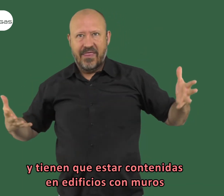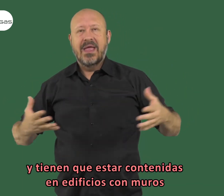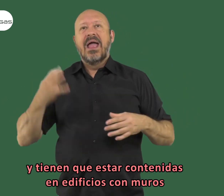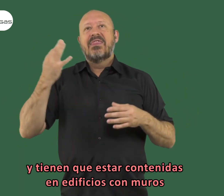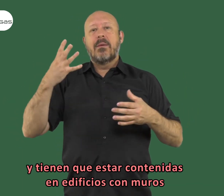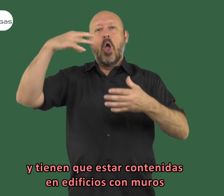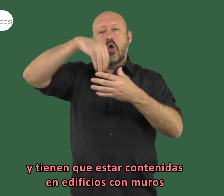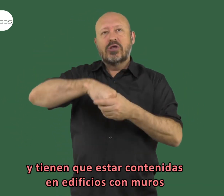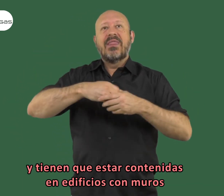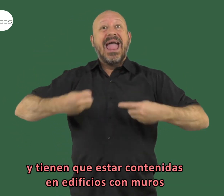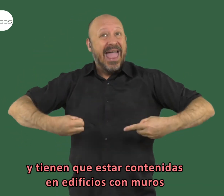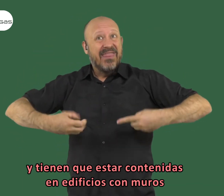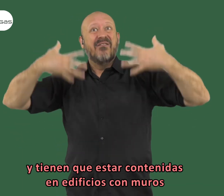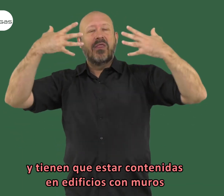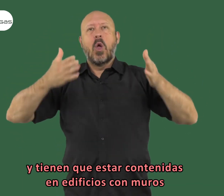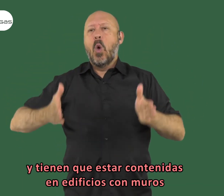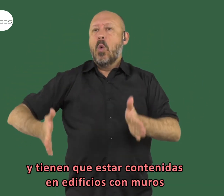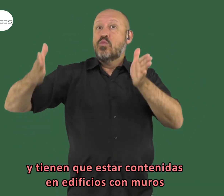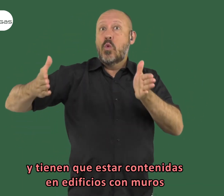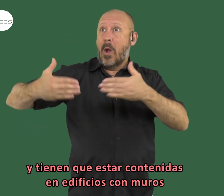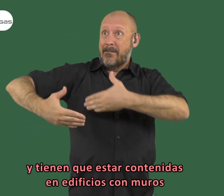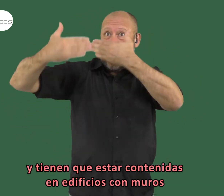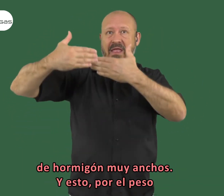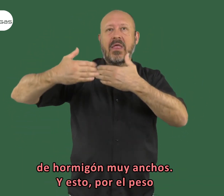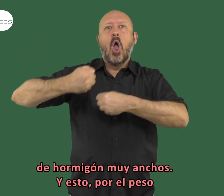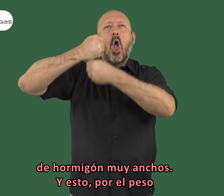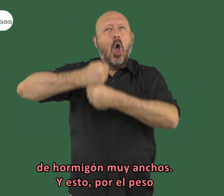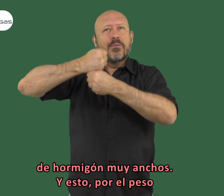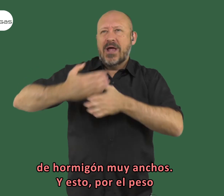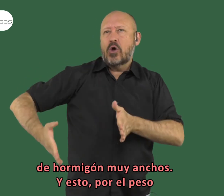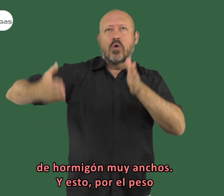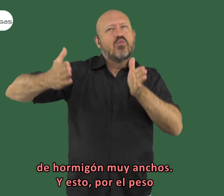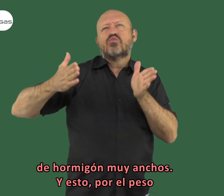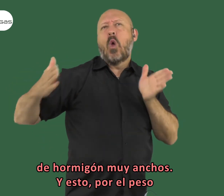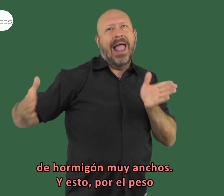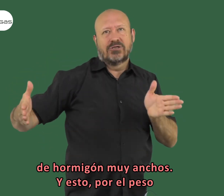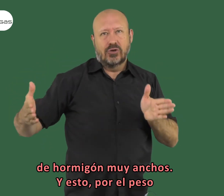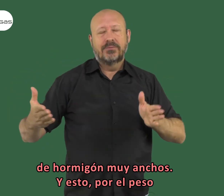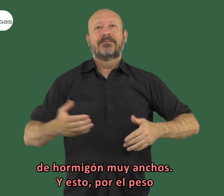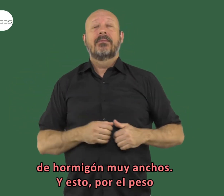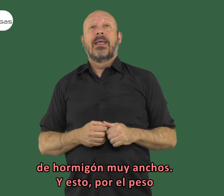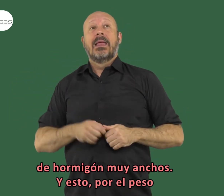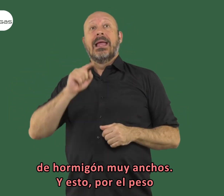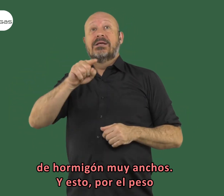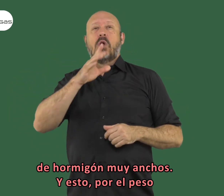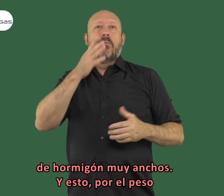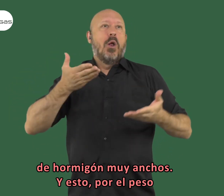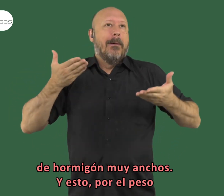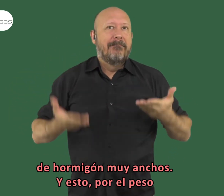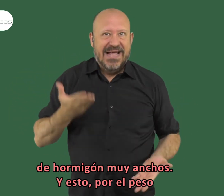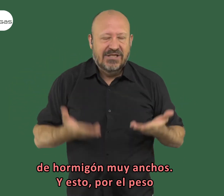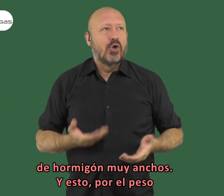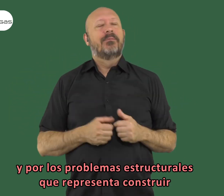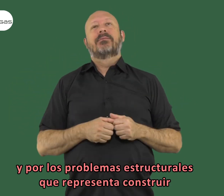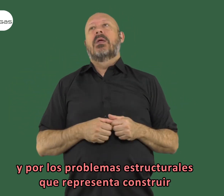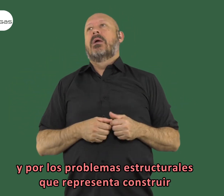grandes y tienen que estar contenidas en edificios con muros de hormigón muy anchos, ¿no? Esto, pues, por